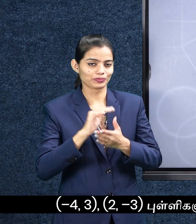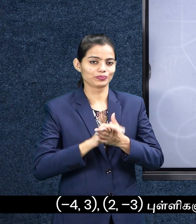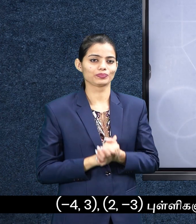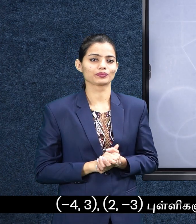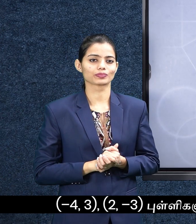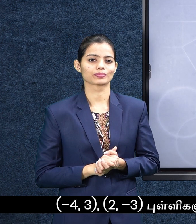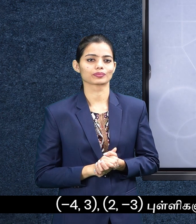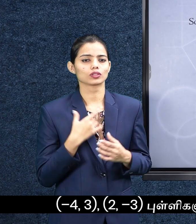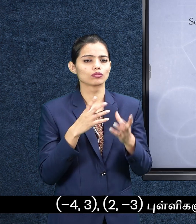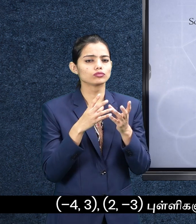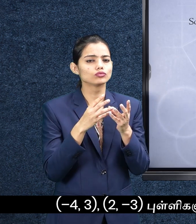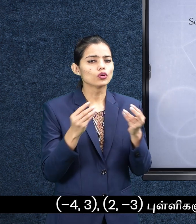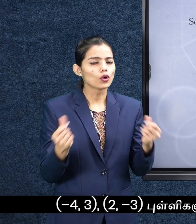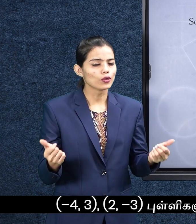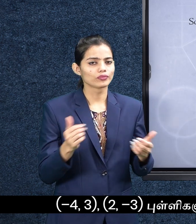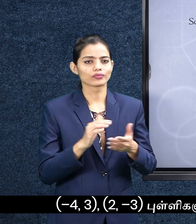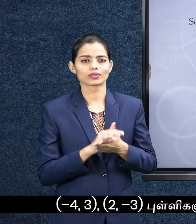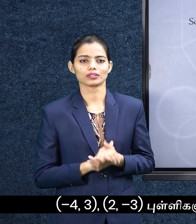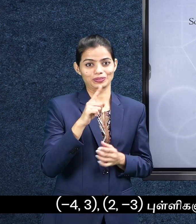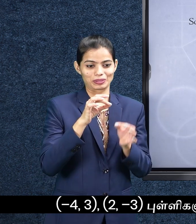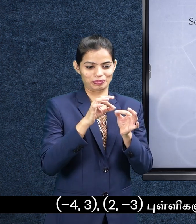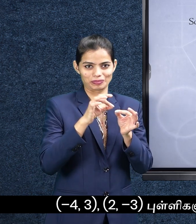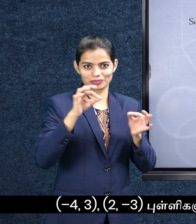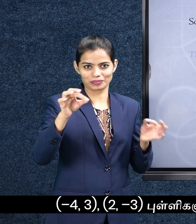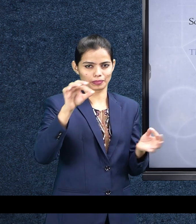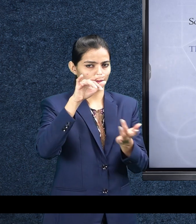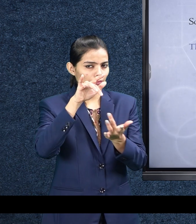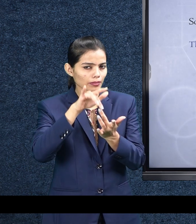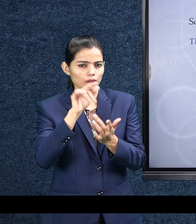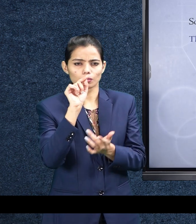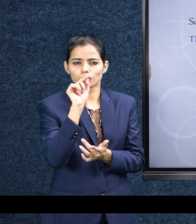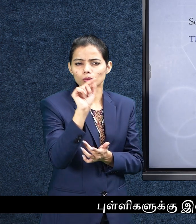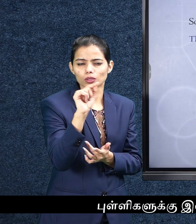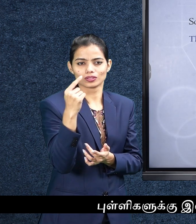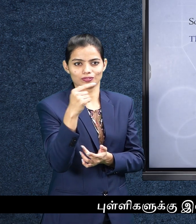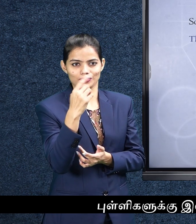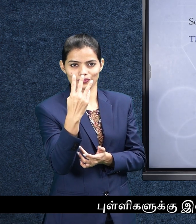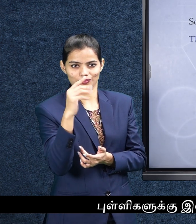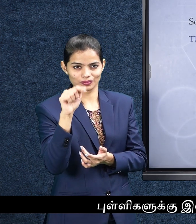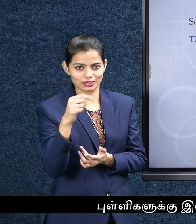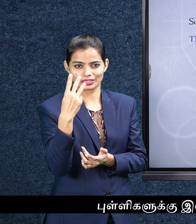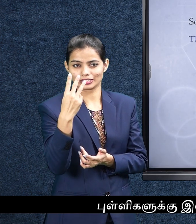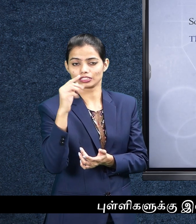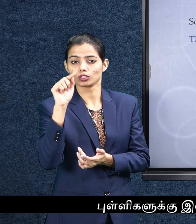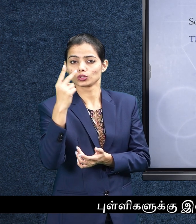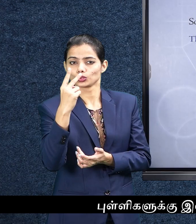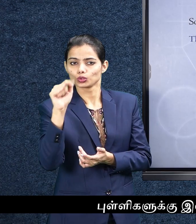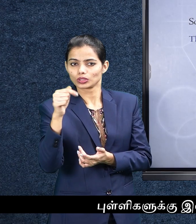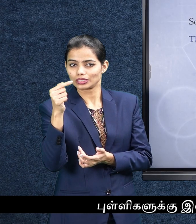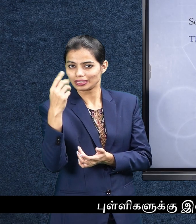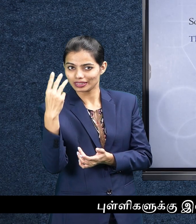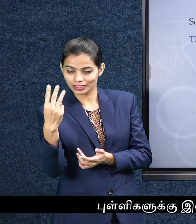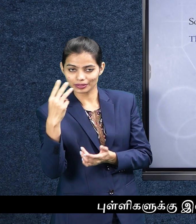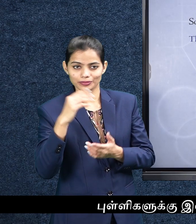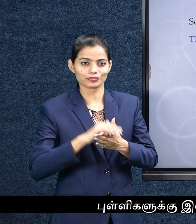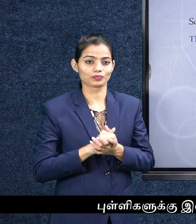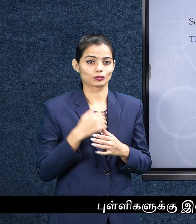புள்ளிகளுக்கு இடையே உள்ள தூரத்தை கண்டறியவும். தீர்வு: புள்ளிகளுக்கு இடையே உள்ள தூரம்